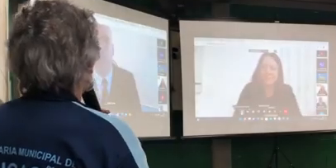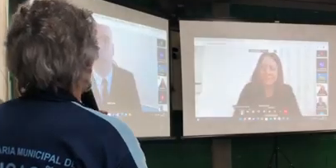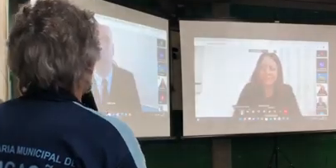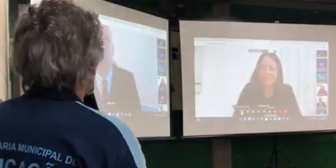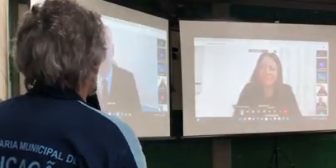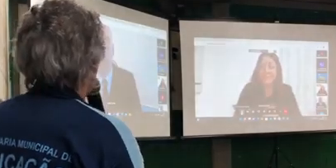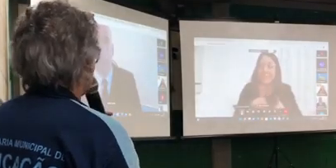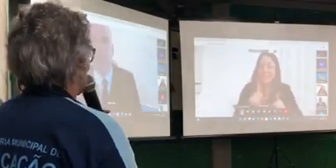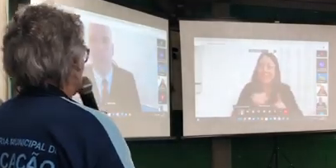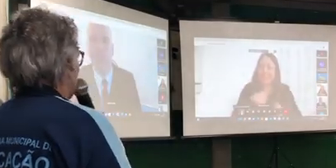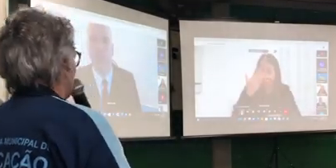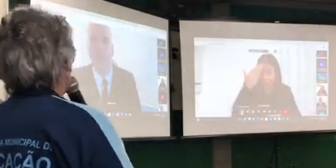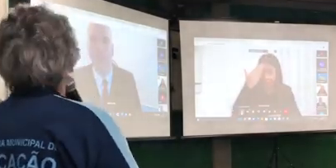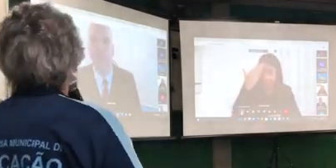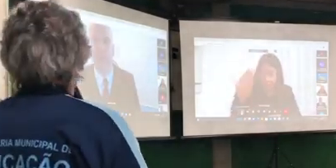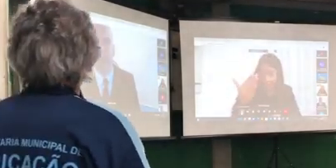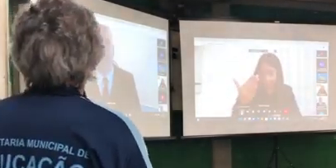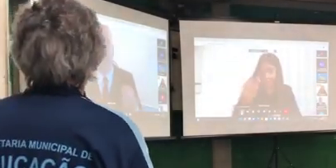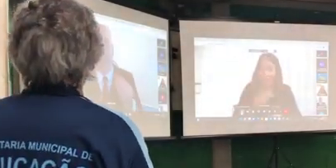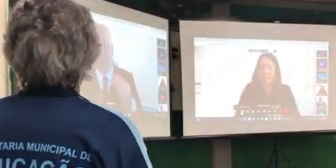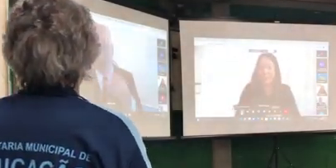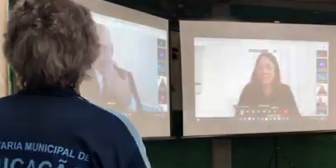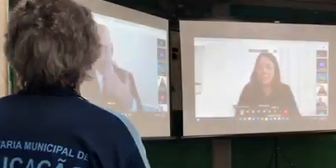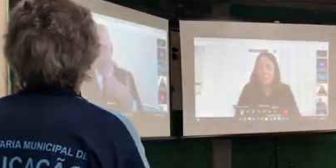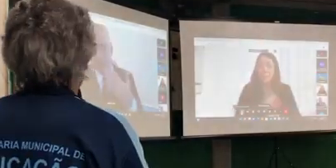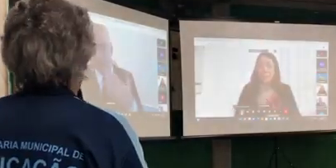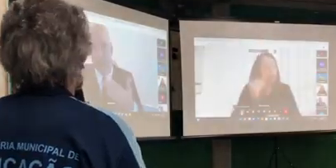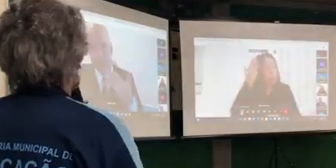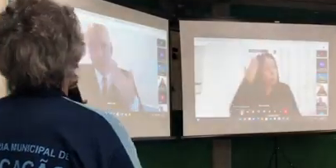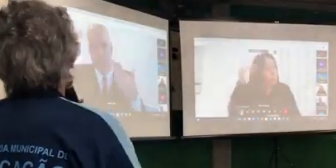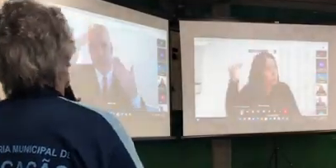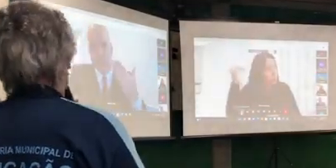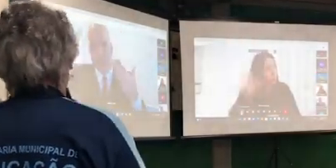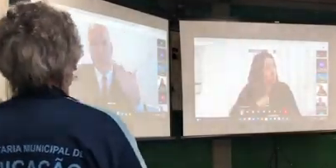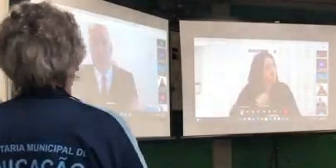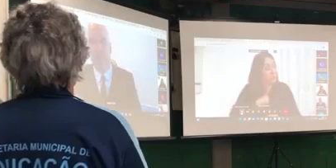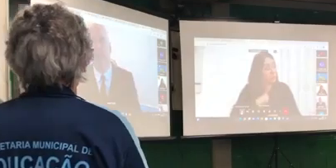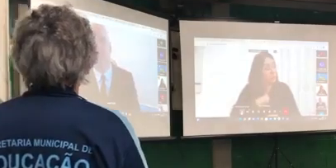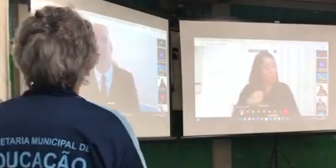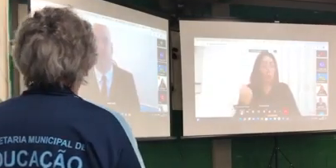lhe agradecer, que o senhor tenha muito sucesso na sua vida e que o nosso projeto siga adiante.